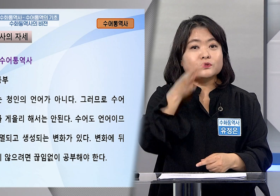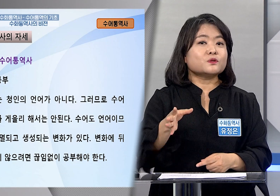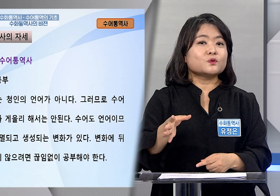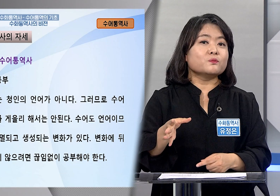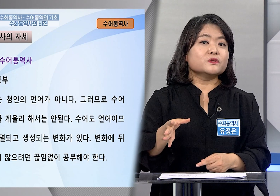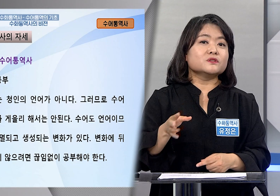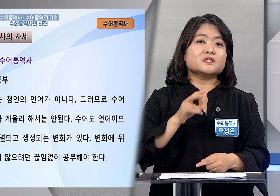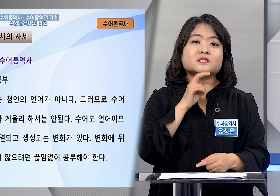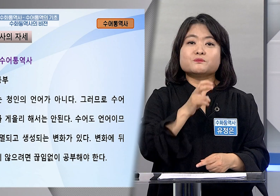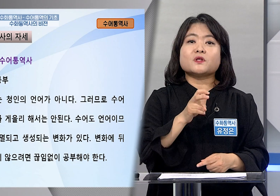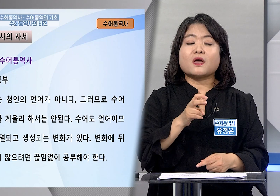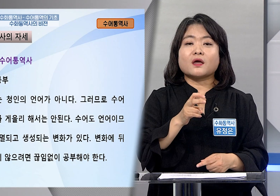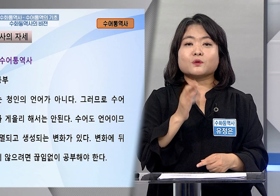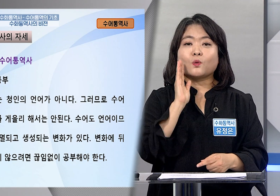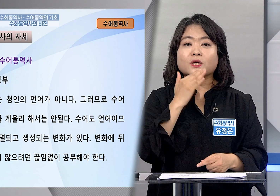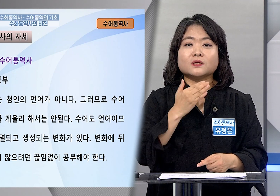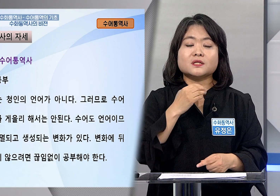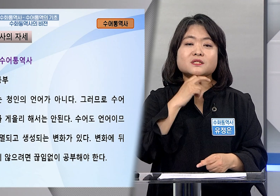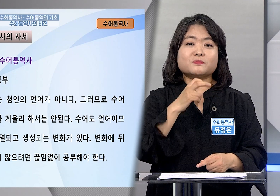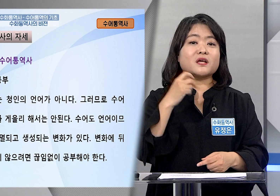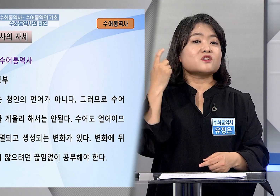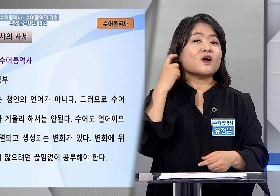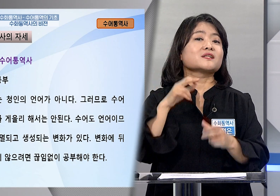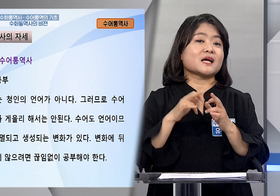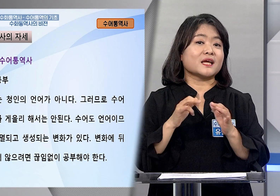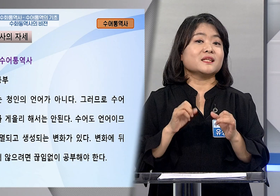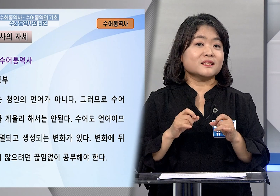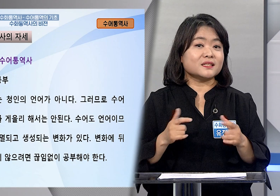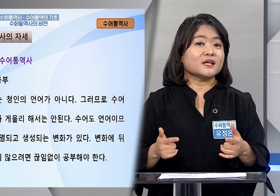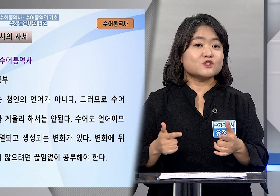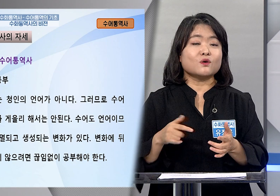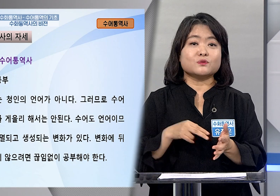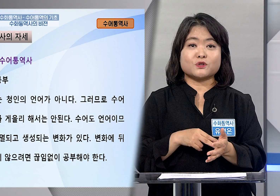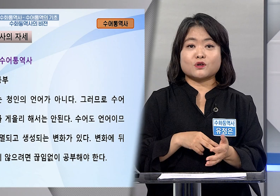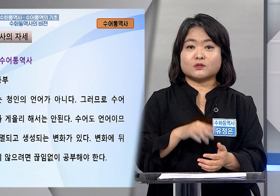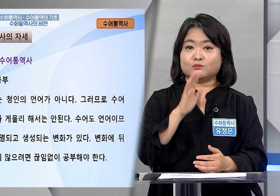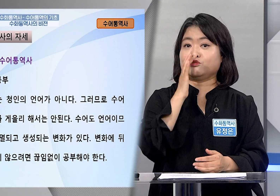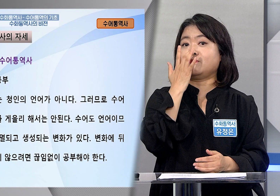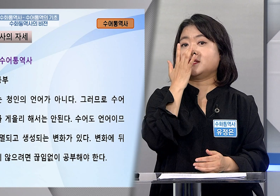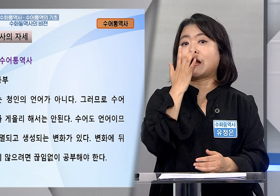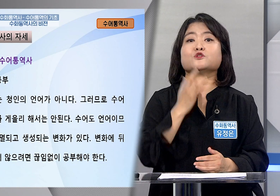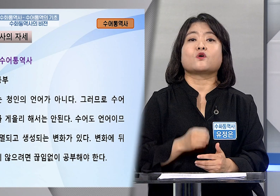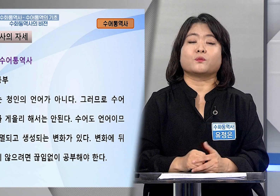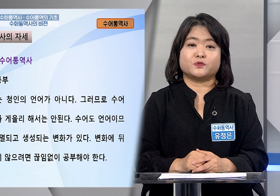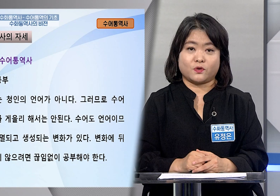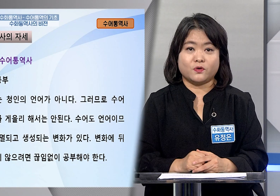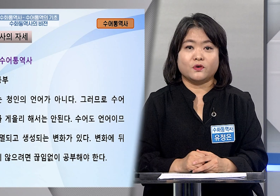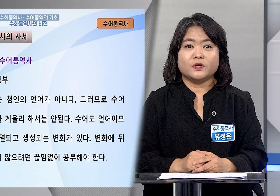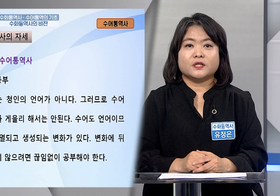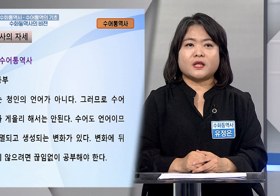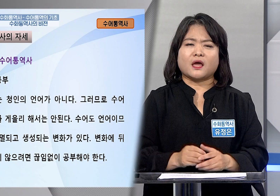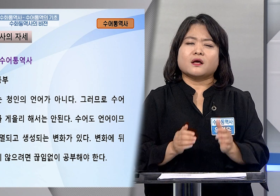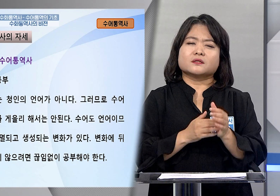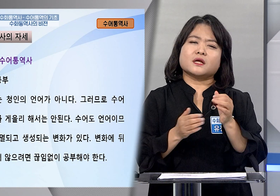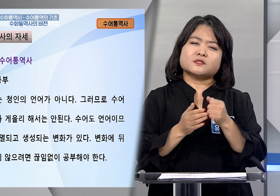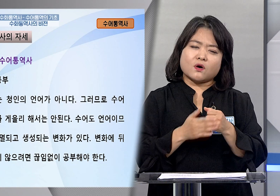적도 없는 20대 농인, 20대의 청각장애인들이겠죠. 입장에서는 무슨 말인지 알 수가 없죠. 네,